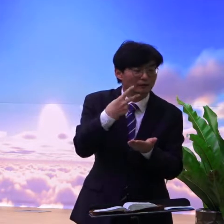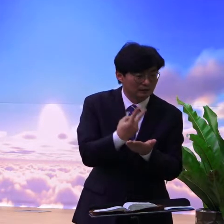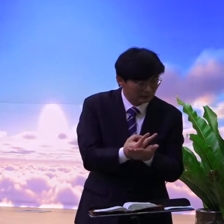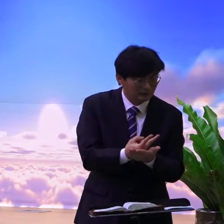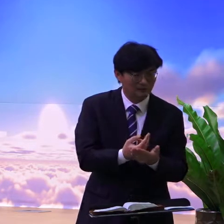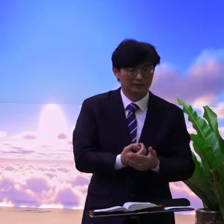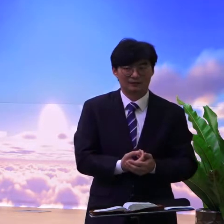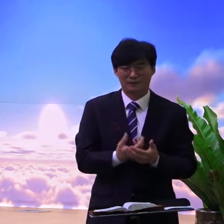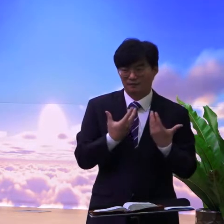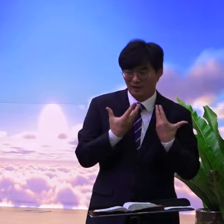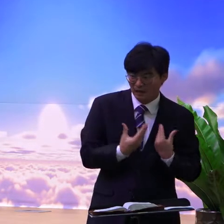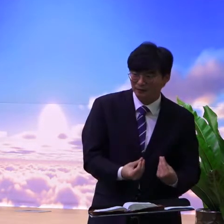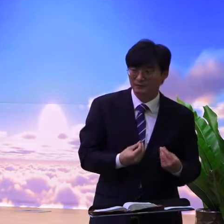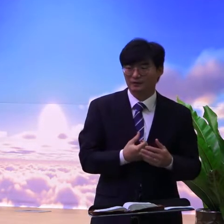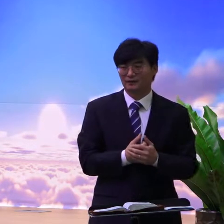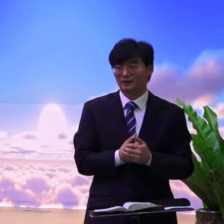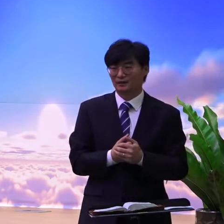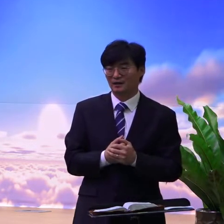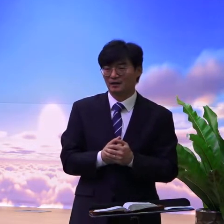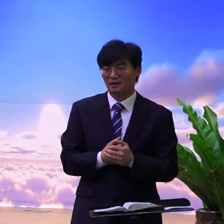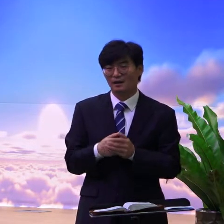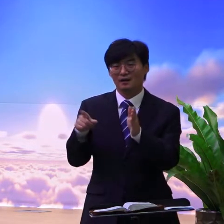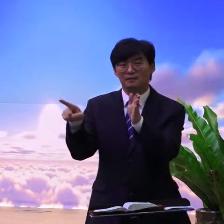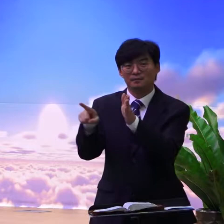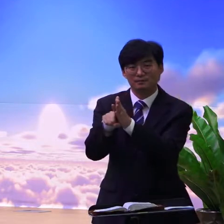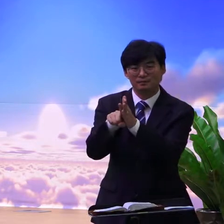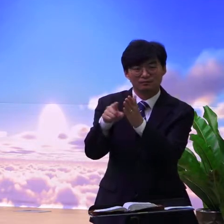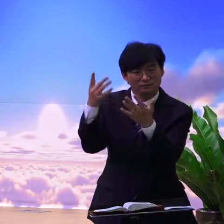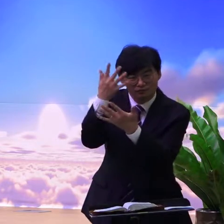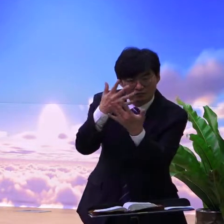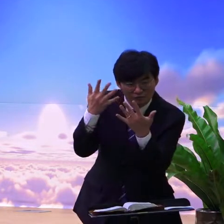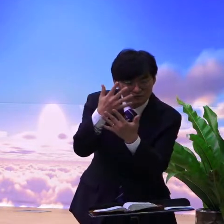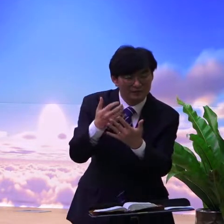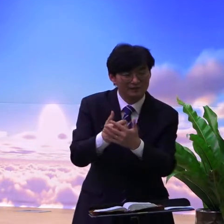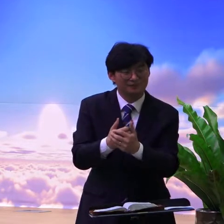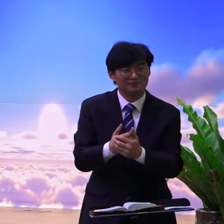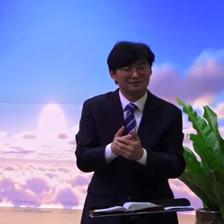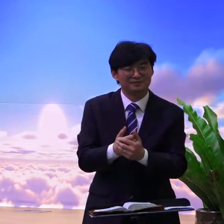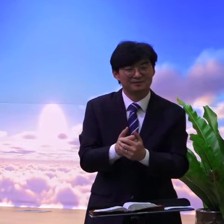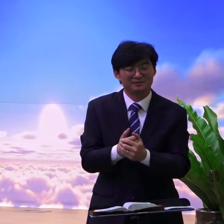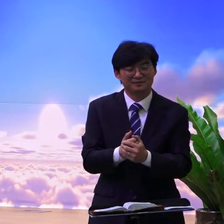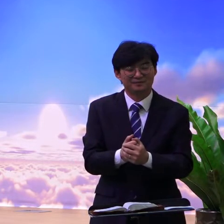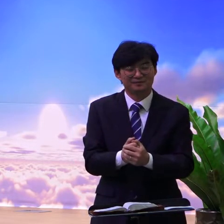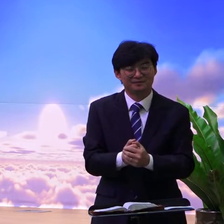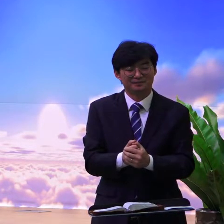살다가 점점점 무너져 가는 것이죠.